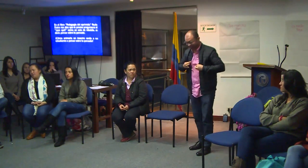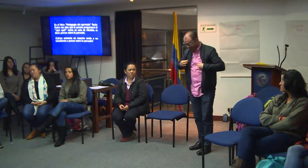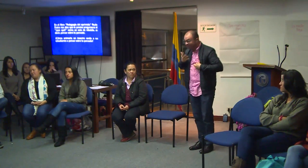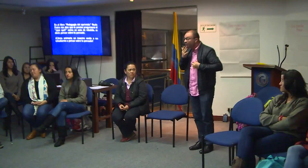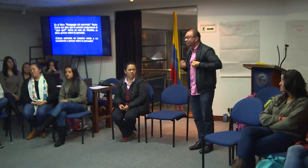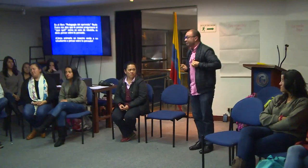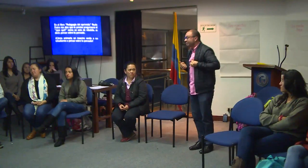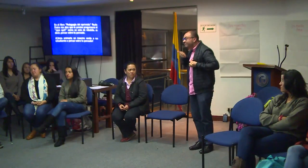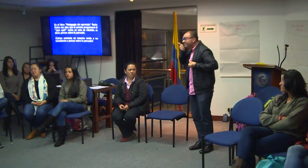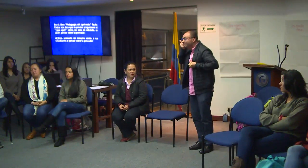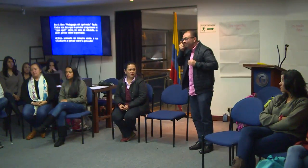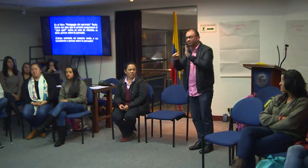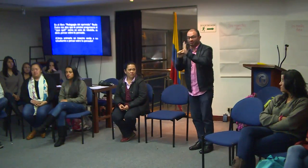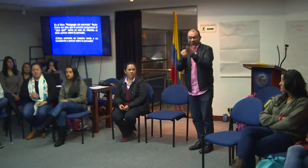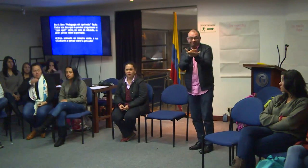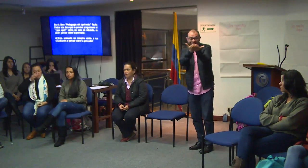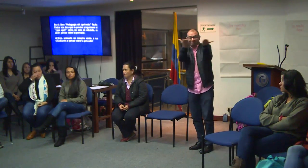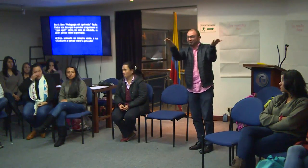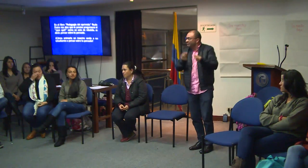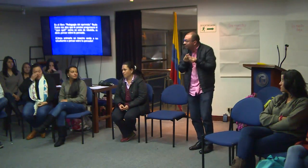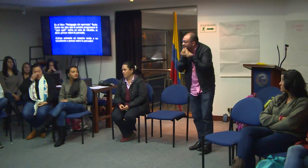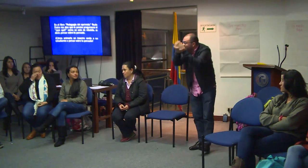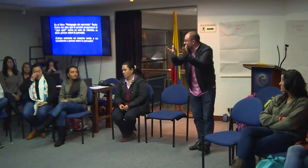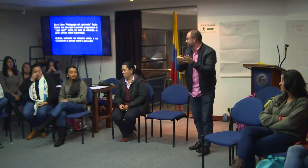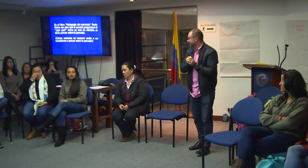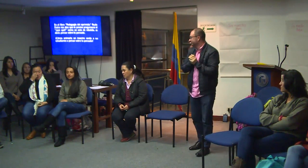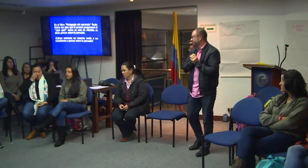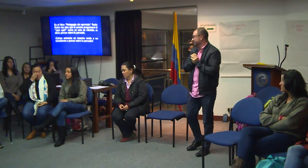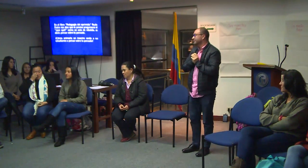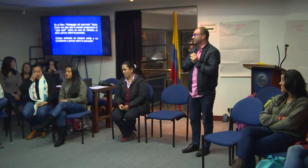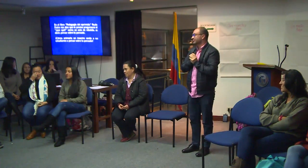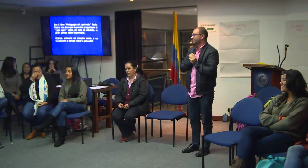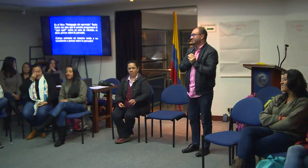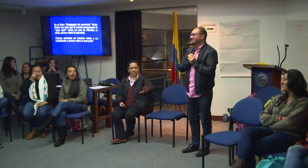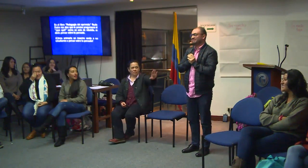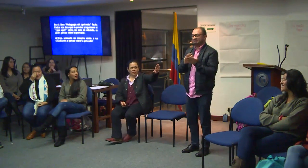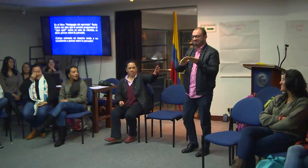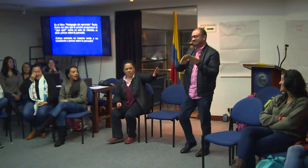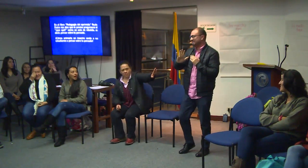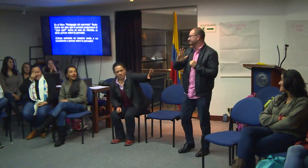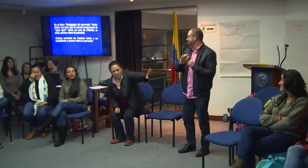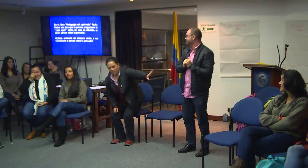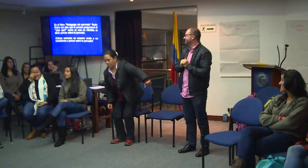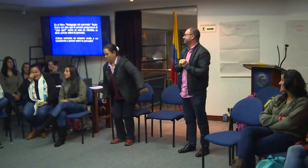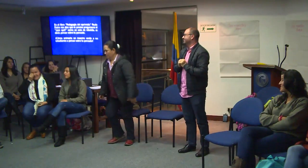Además, pues el día de la… quiero felicitarlas por el Día de la Mujer.